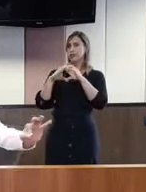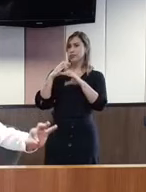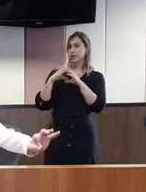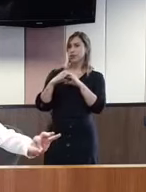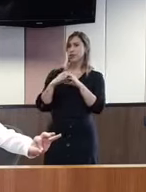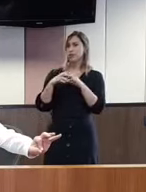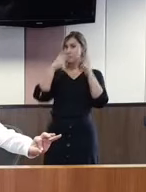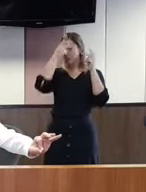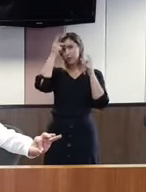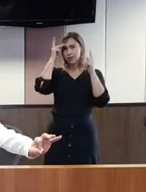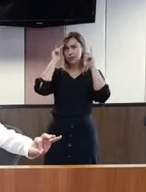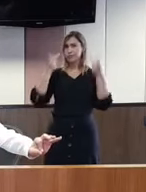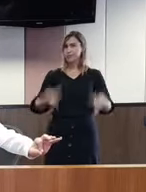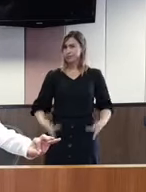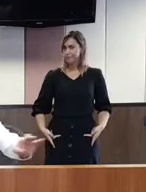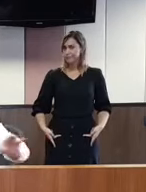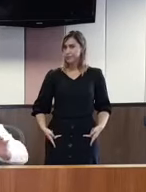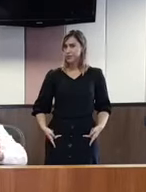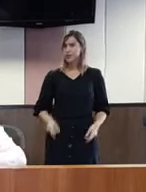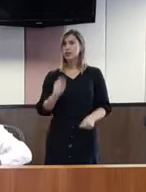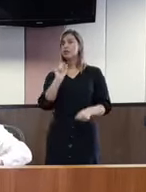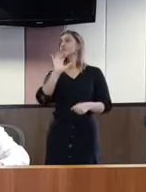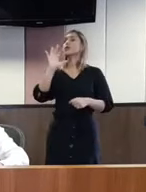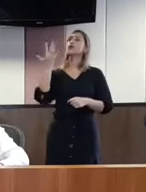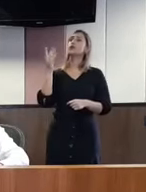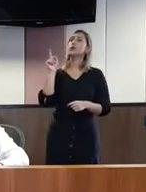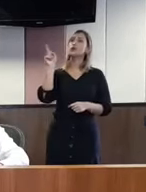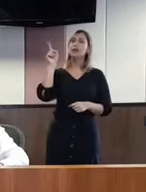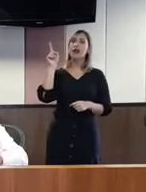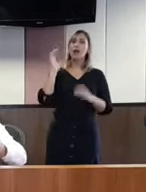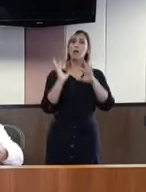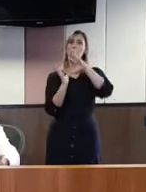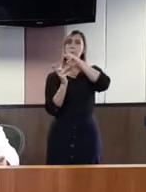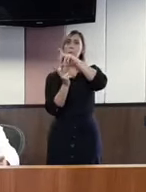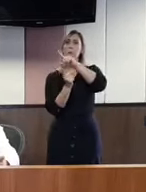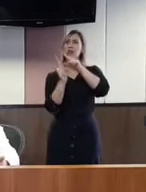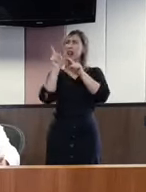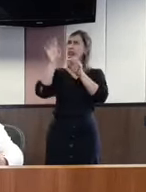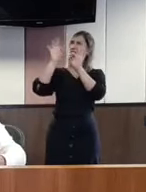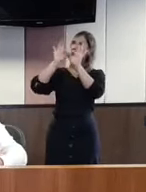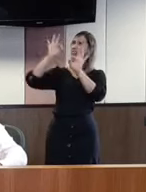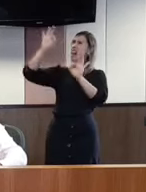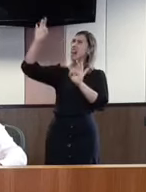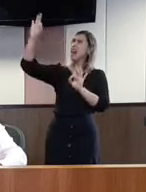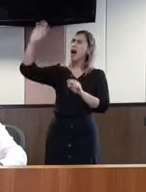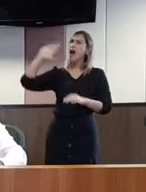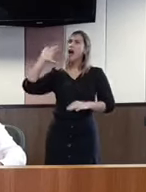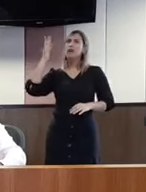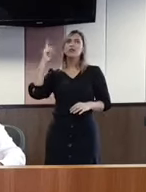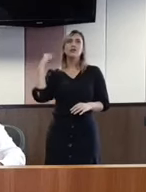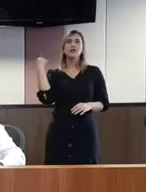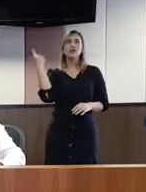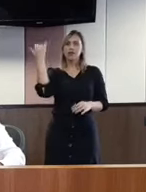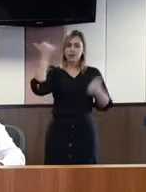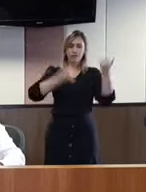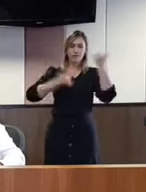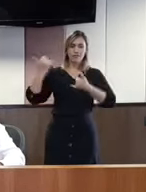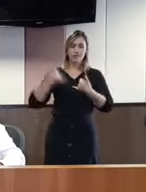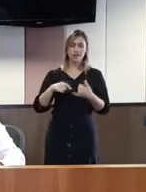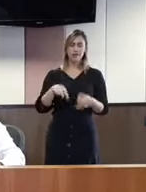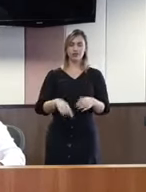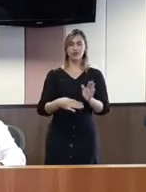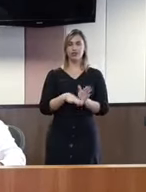acontece lá do outro lado do mundo. Em questão de segundos, nós já sabemos aqui. Tem um lado bom disso, tem um lado ruim. O lado ruim é que tem muitas